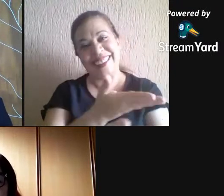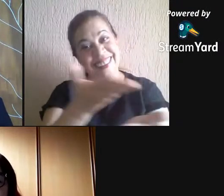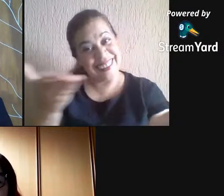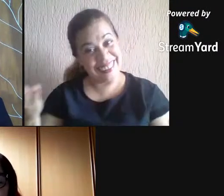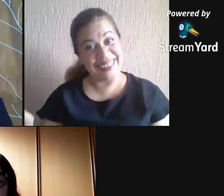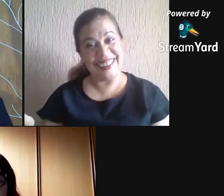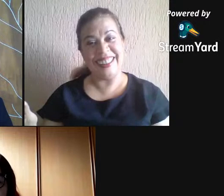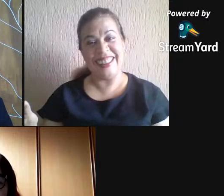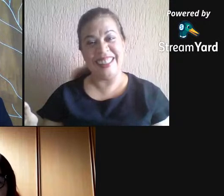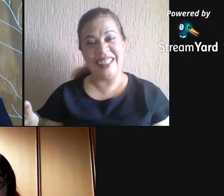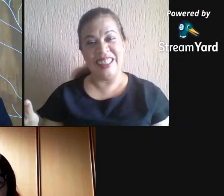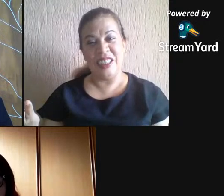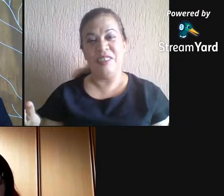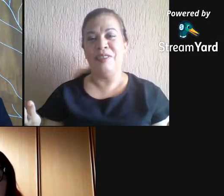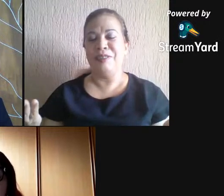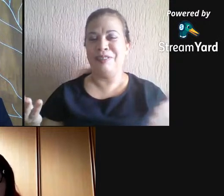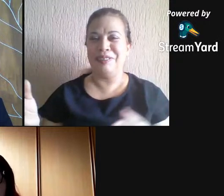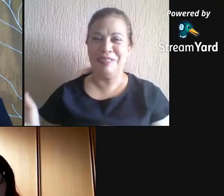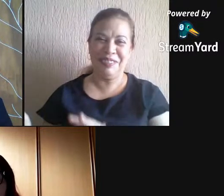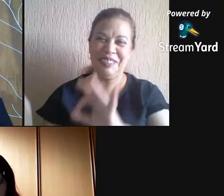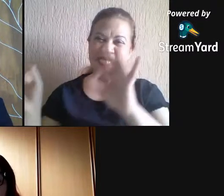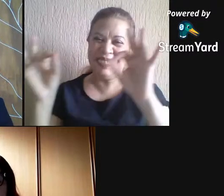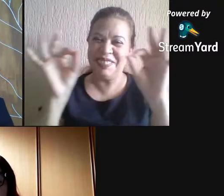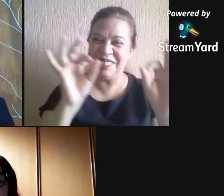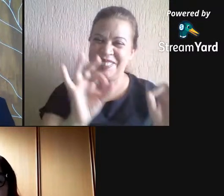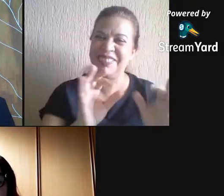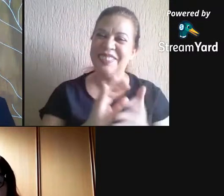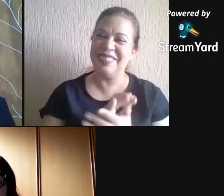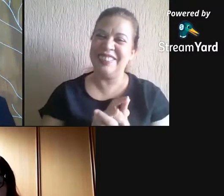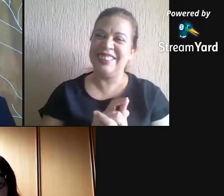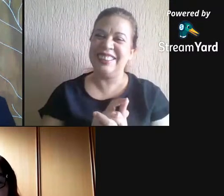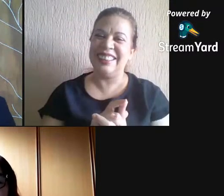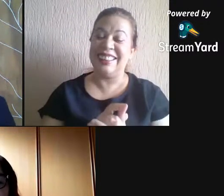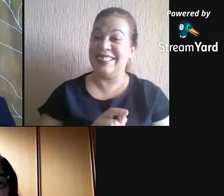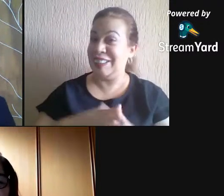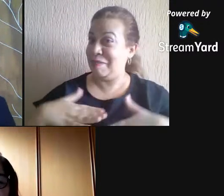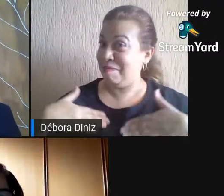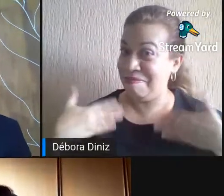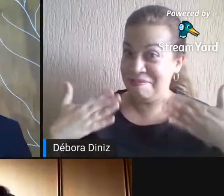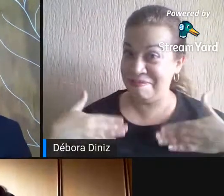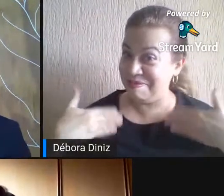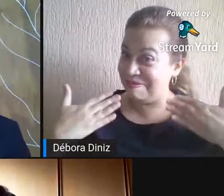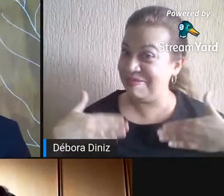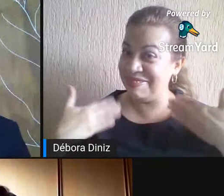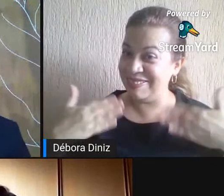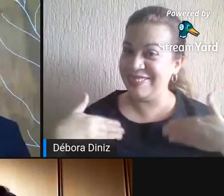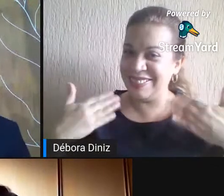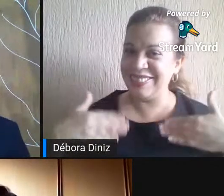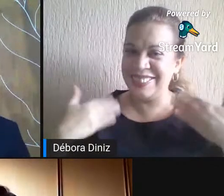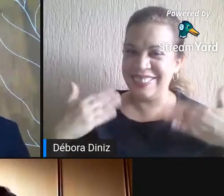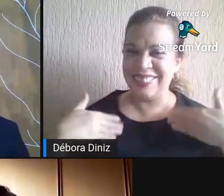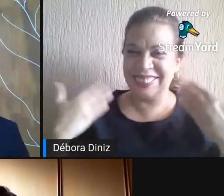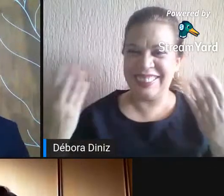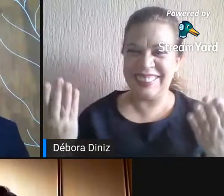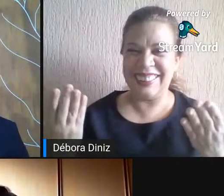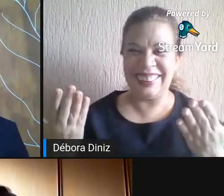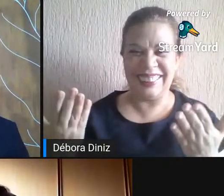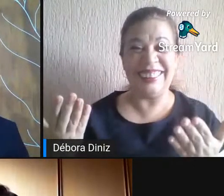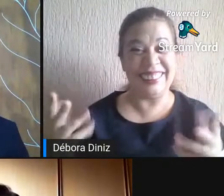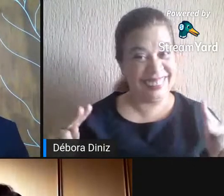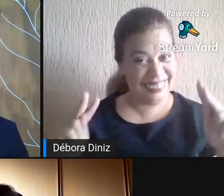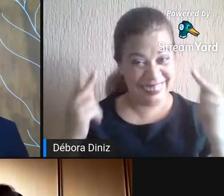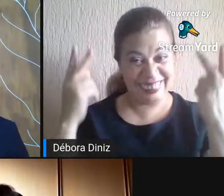todos que estão aqui nos assistindo. É realmente uma grande alegria É mais um momento de